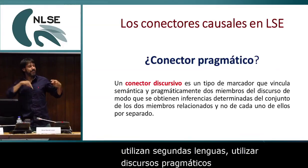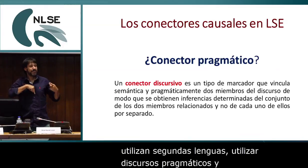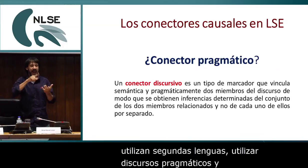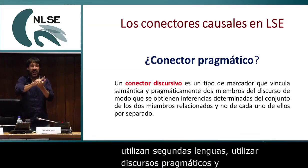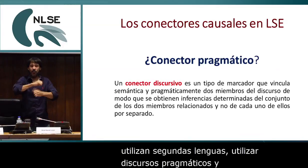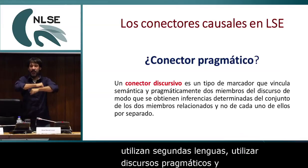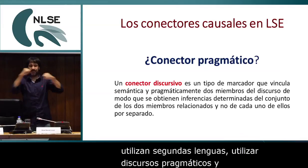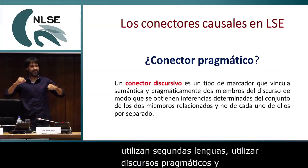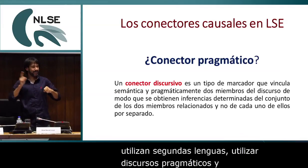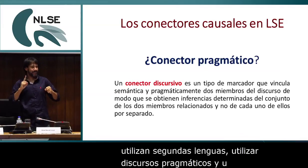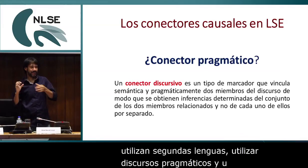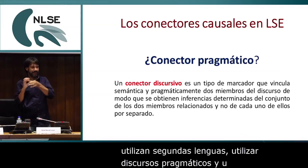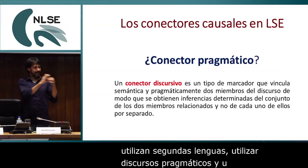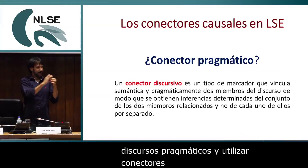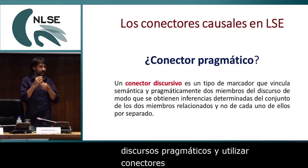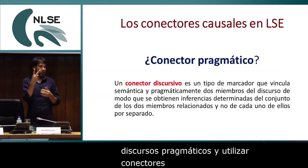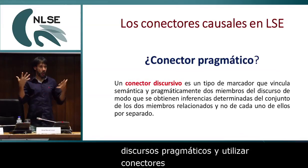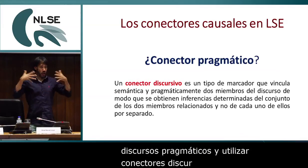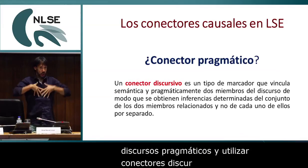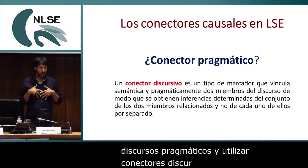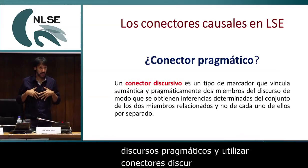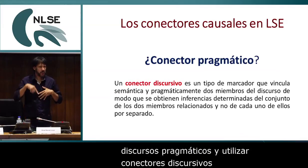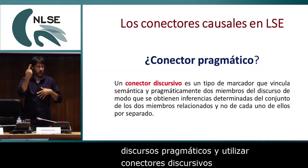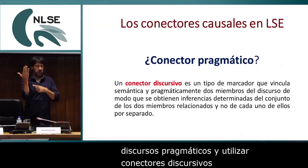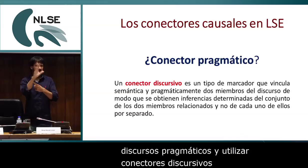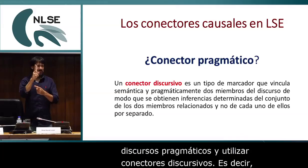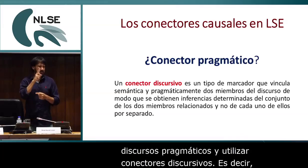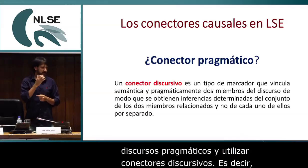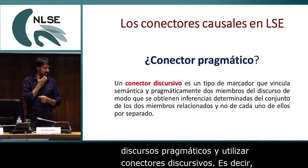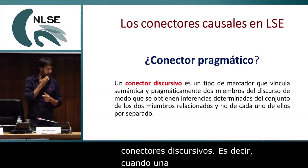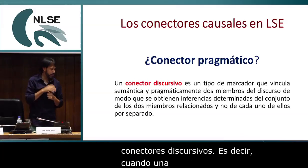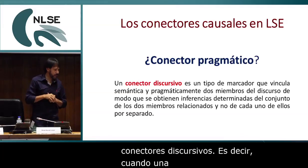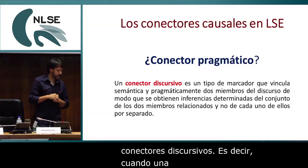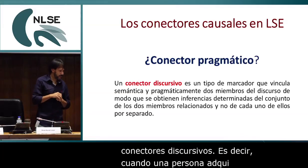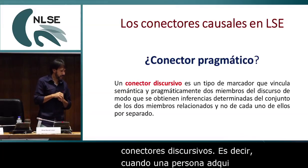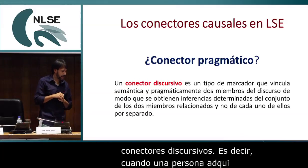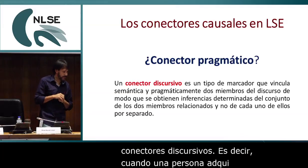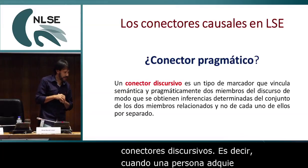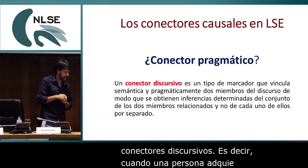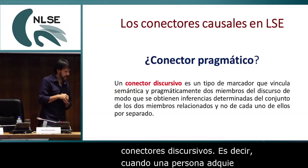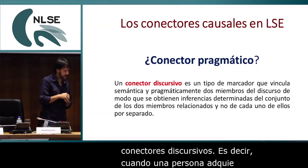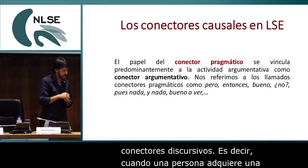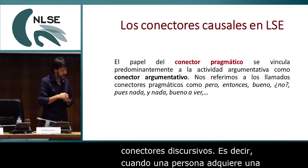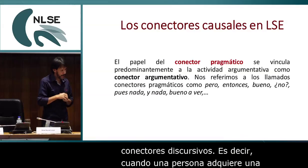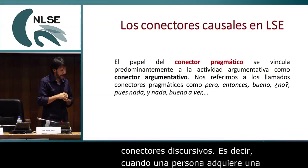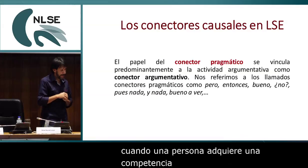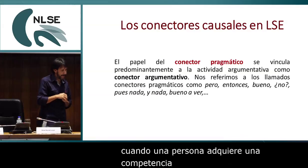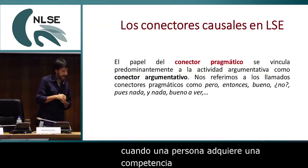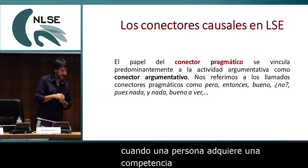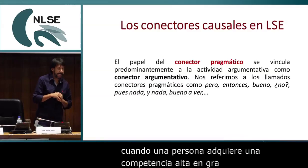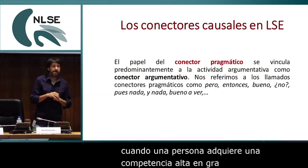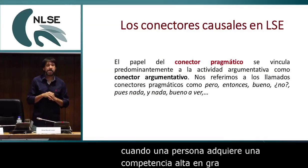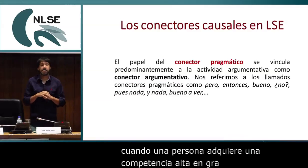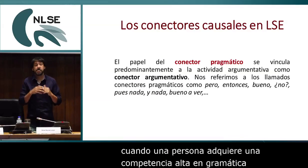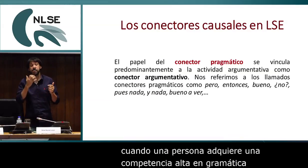esos son elementos indispensables para poder consolidar los conocimientos de la misma. Luego veremos un ejemplo de lo que estoy